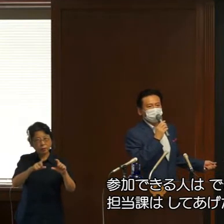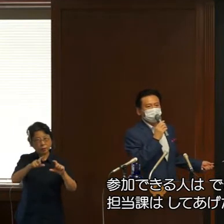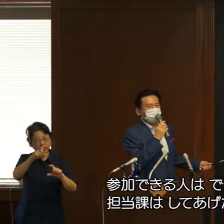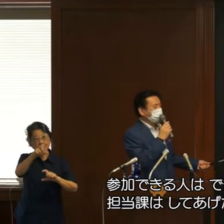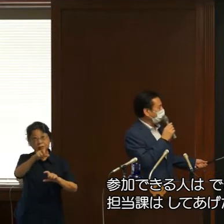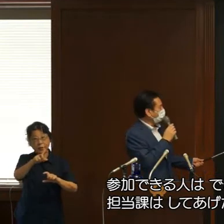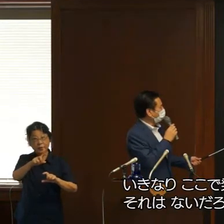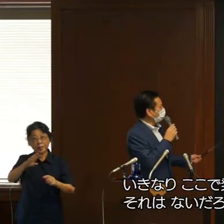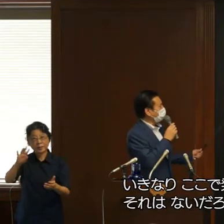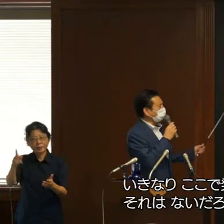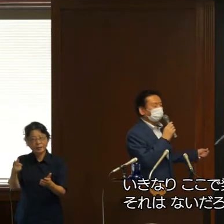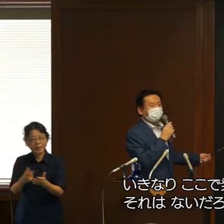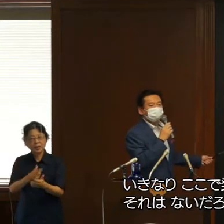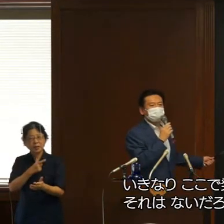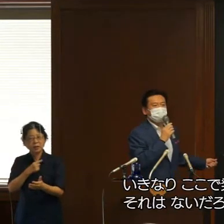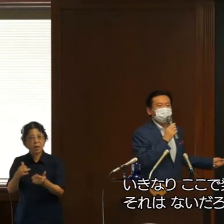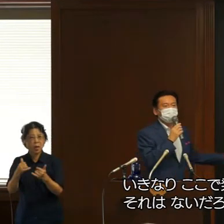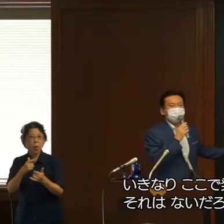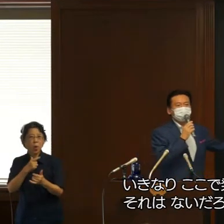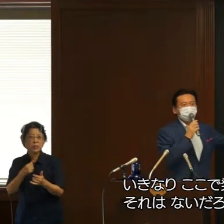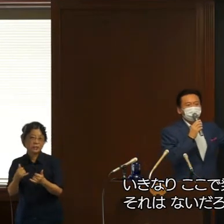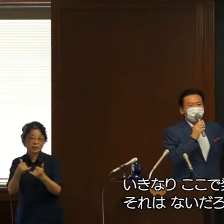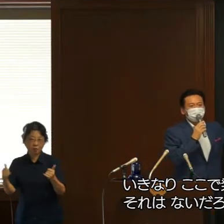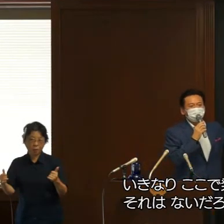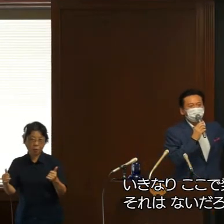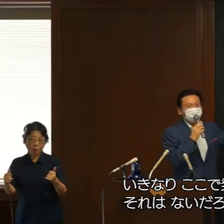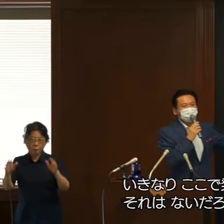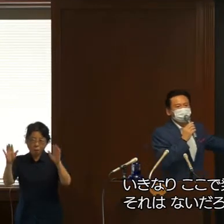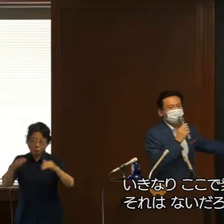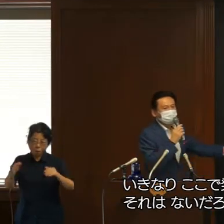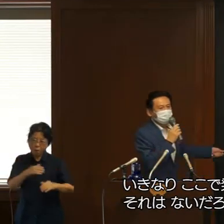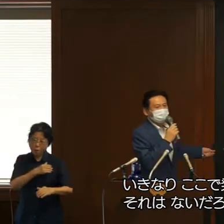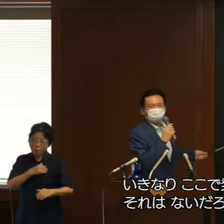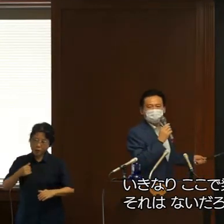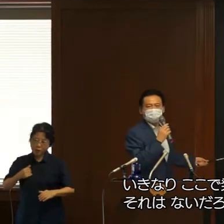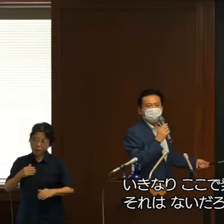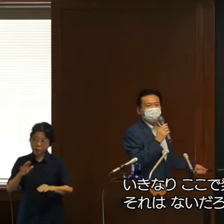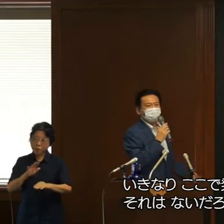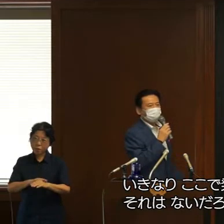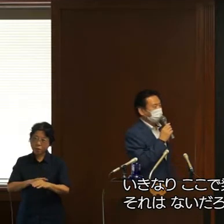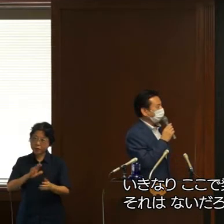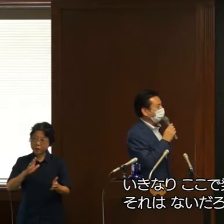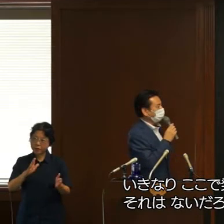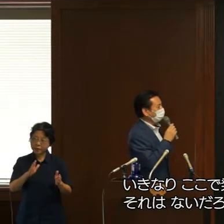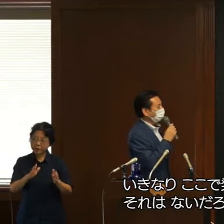ね、してあげたらいいかなと。いきなりここで発表して満員御礼ってそれはないだろうって感じなので、